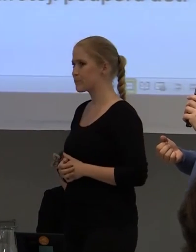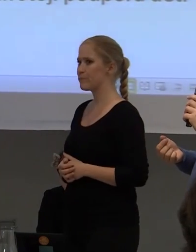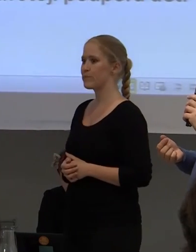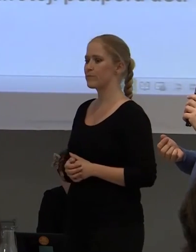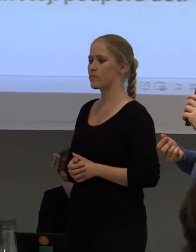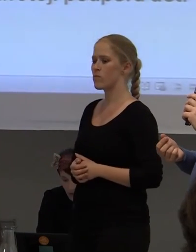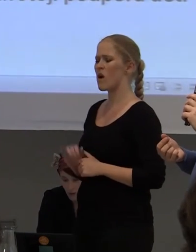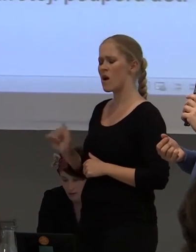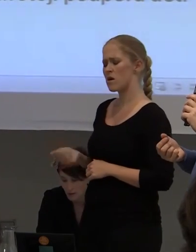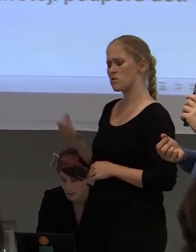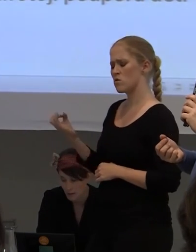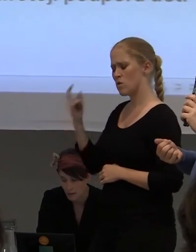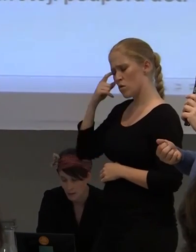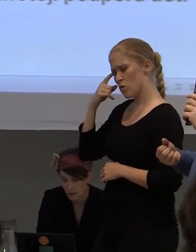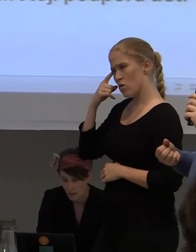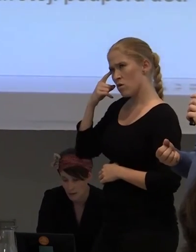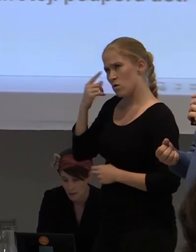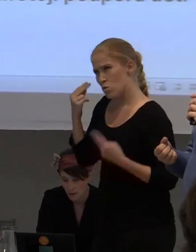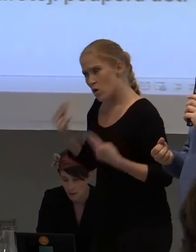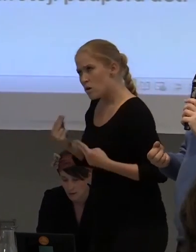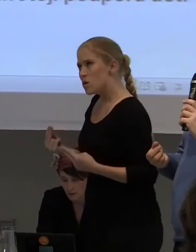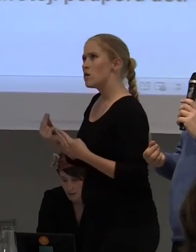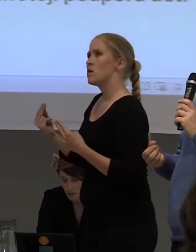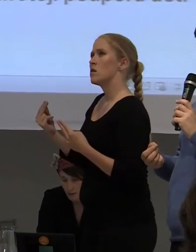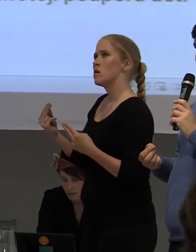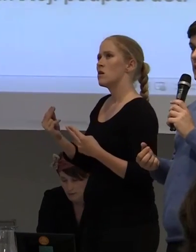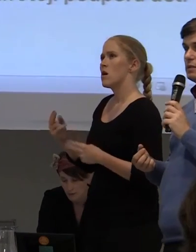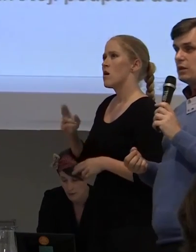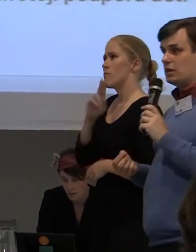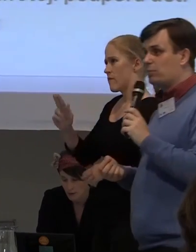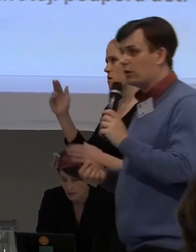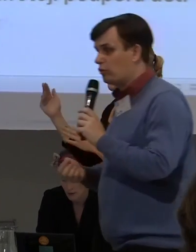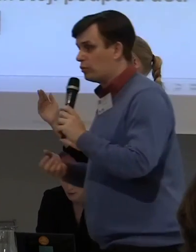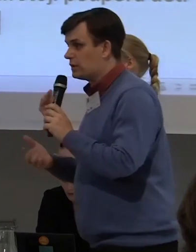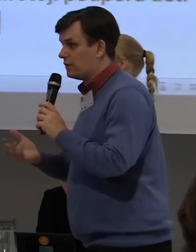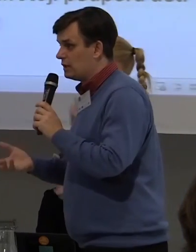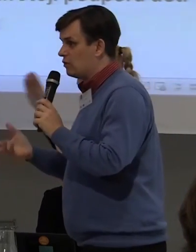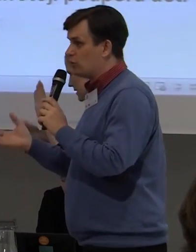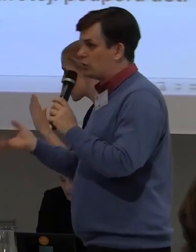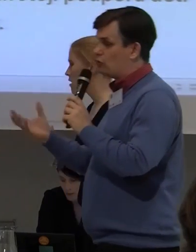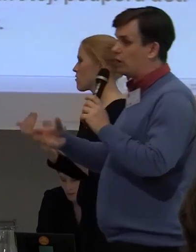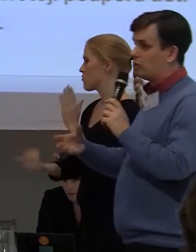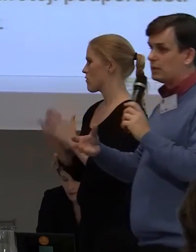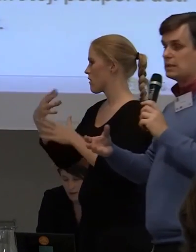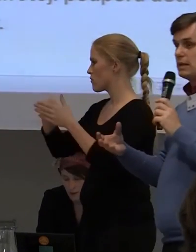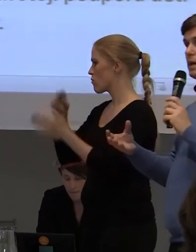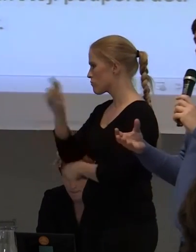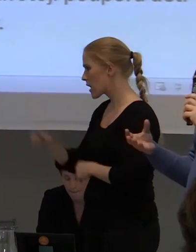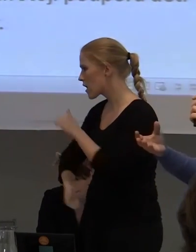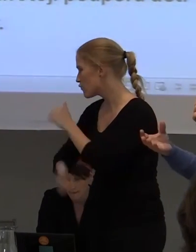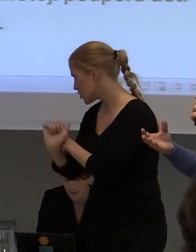si myslím, že ještě důležité říct, je, že novela paragrafu 16 mění poněkud postavení nejenom rodičů, ale